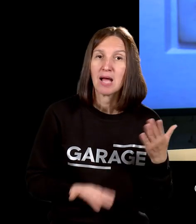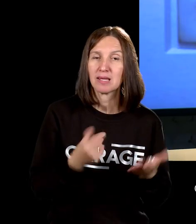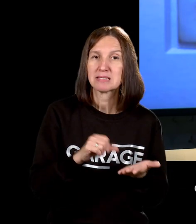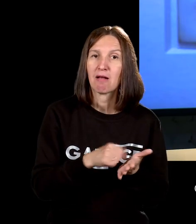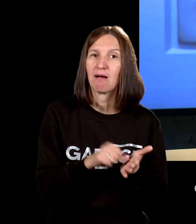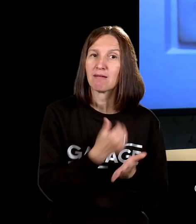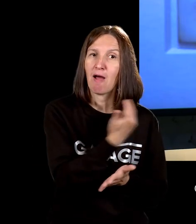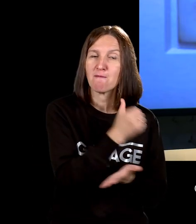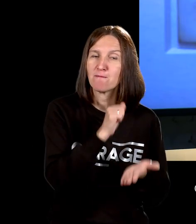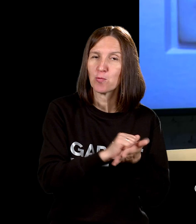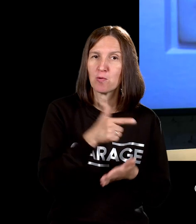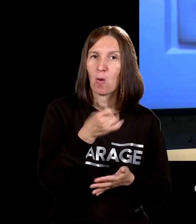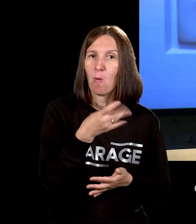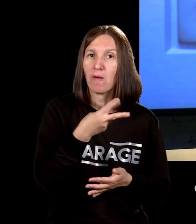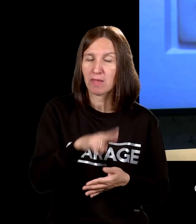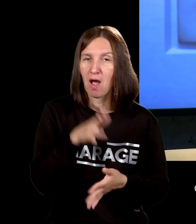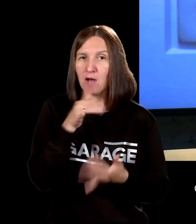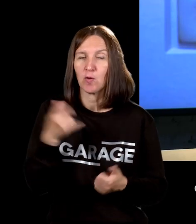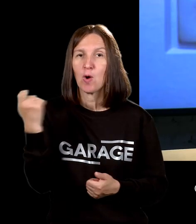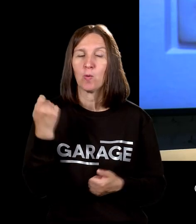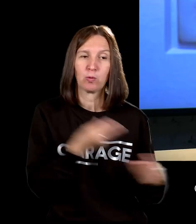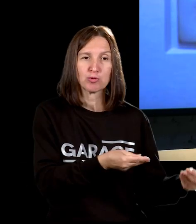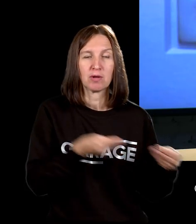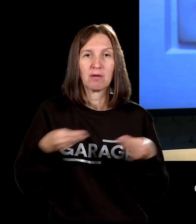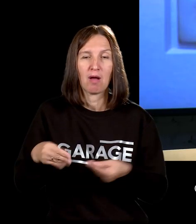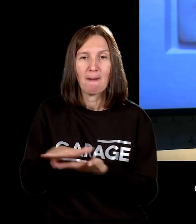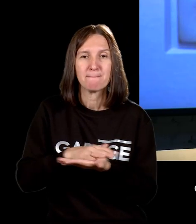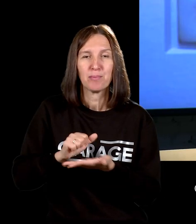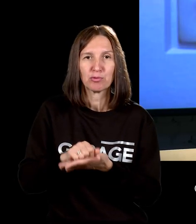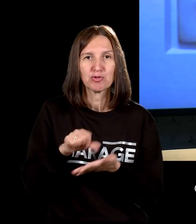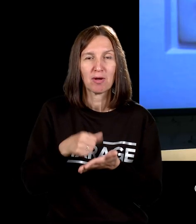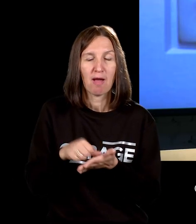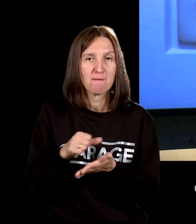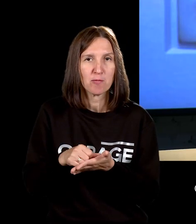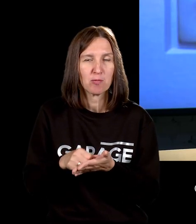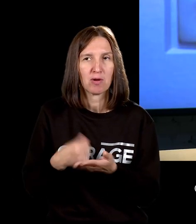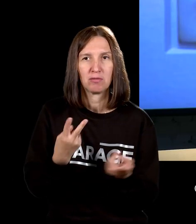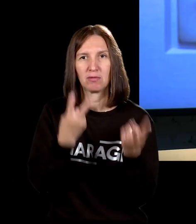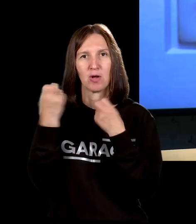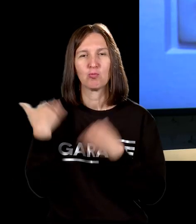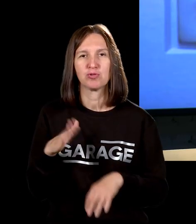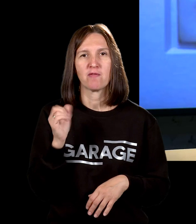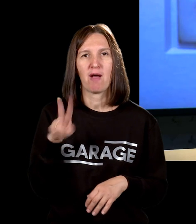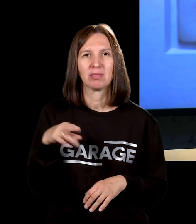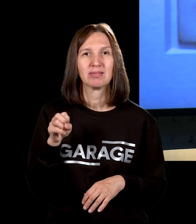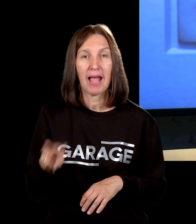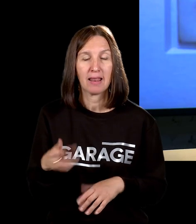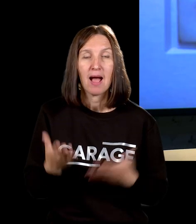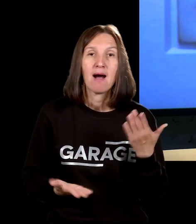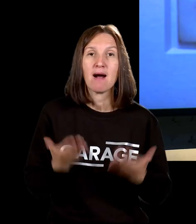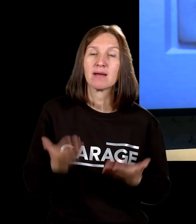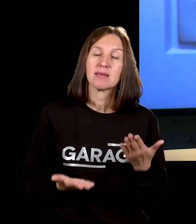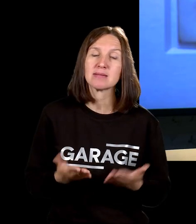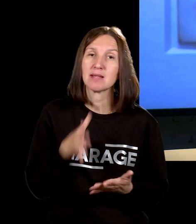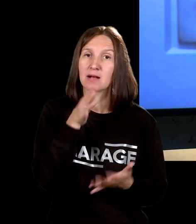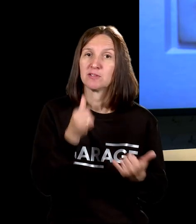стали ли эти работы дороже или дешевле, чем оригиналы? Что является ценностью? Эстетической ценности они